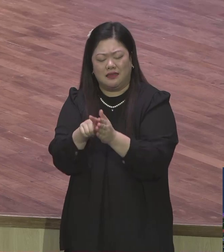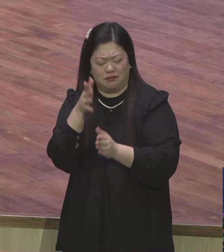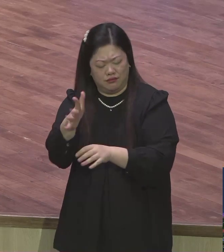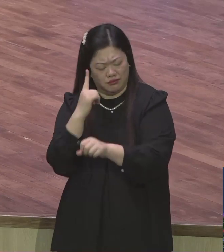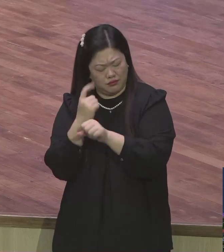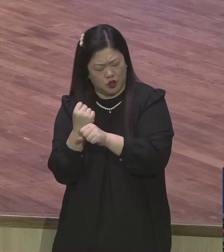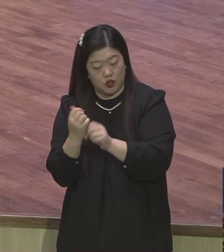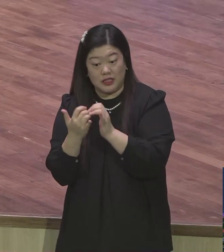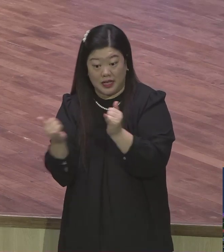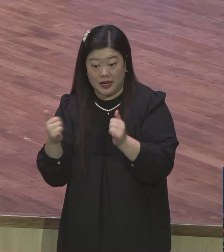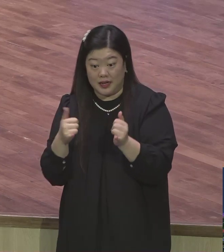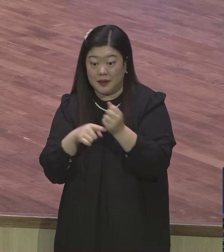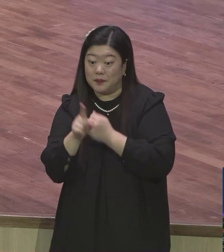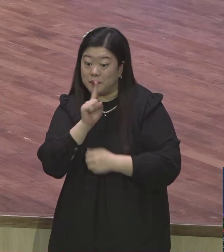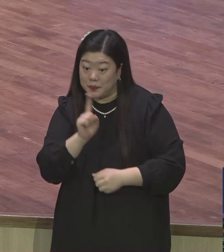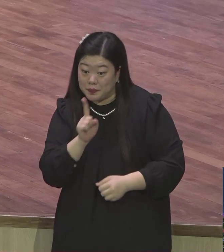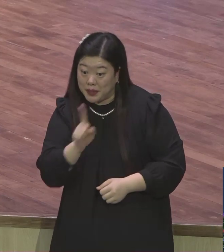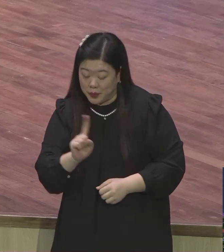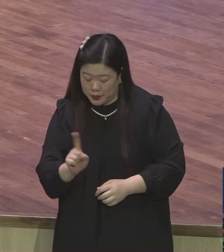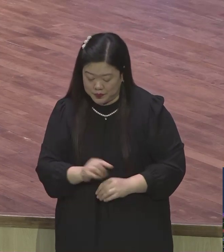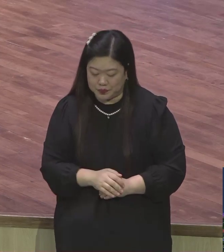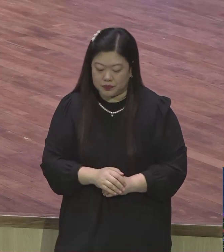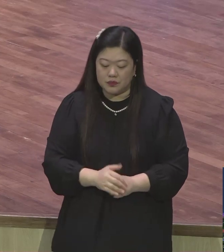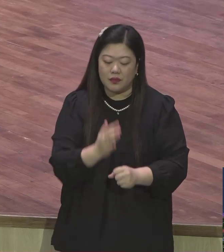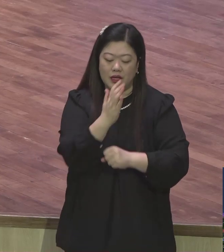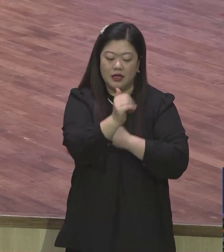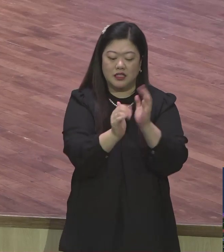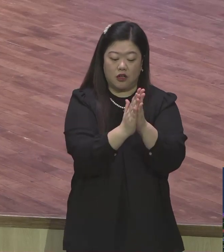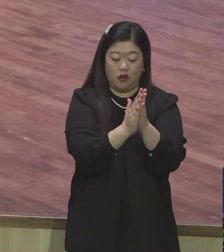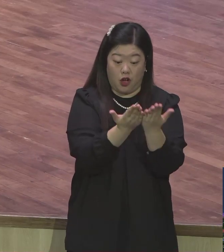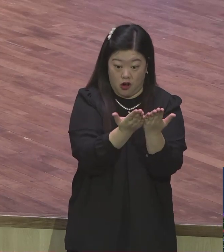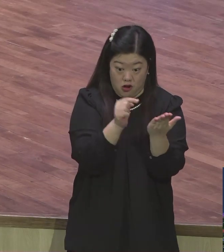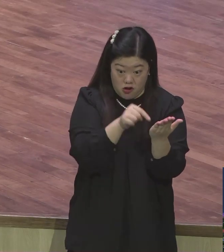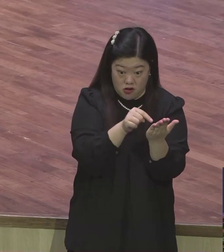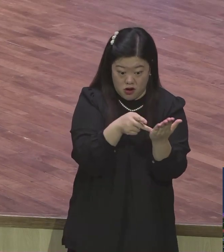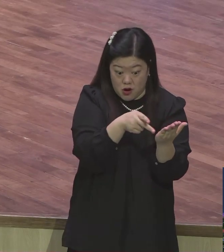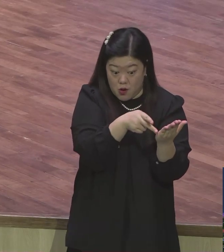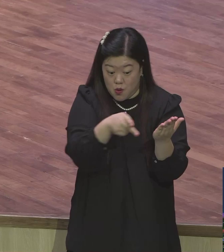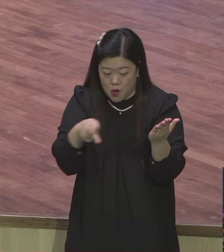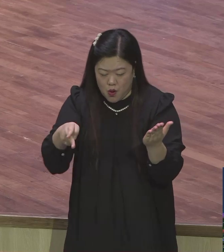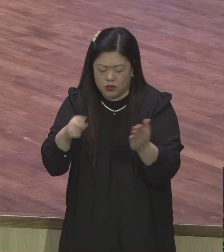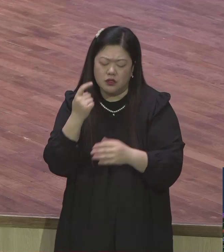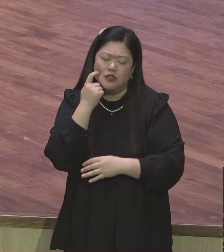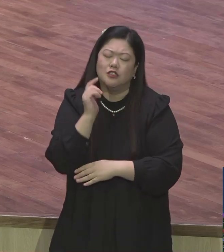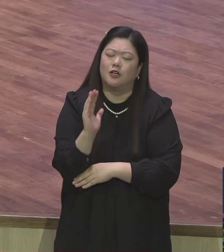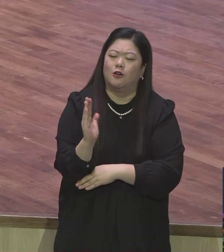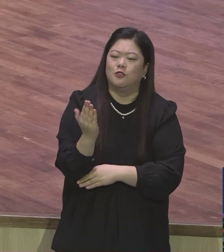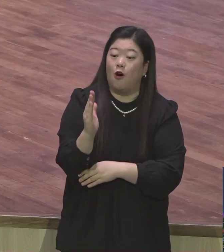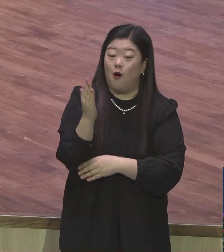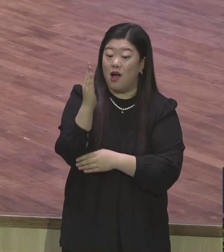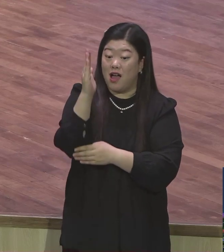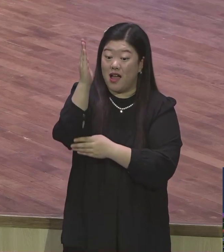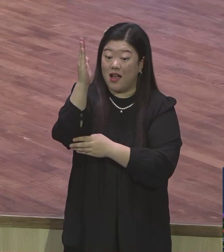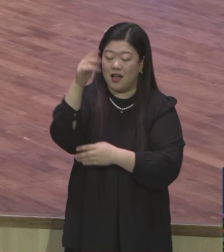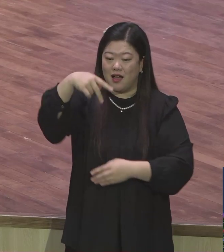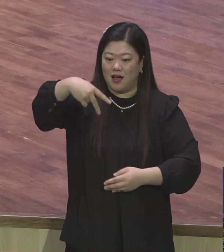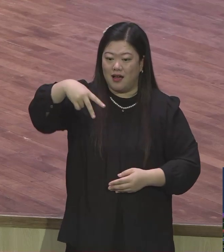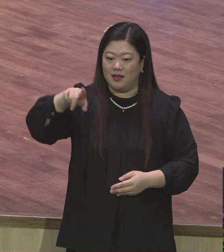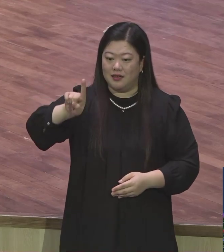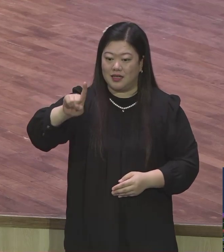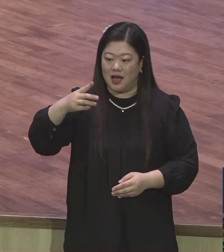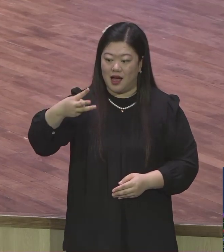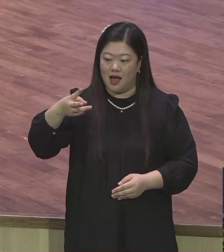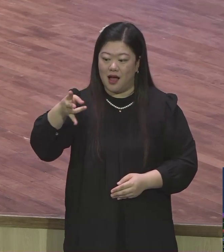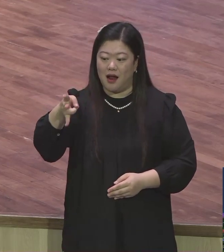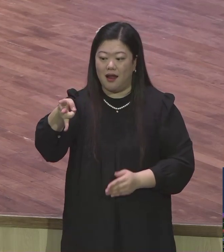영감된 사례집이다 그랬어요. 영감된 사례집이다. 이 말은요, 우리가 배우고